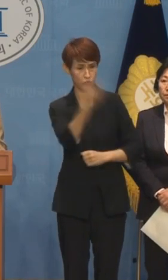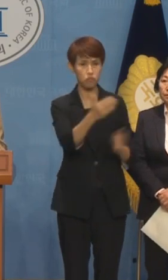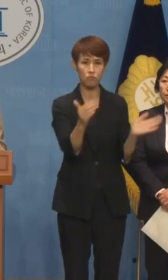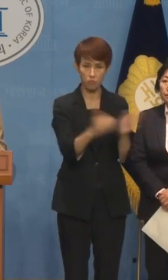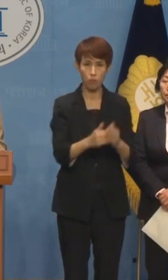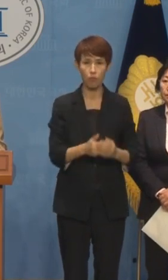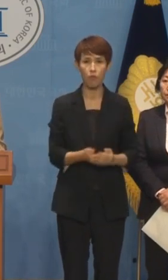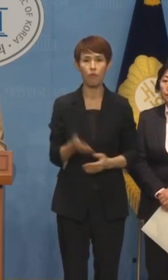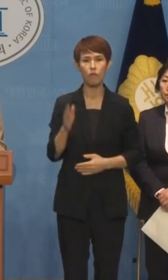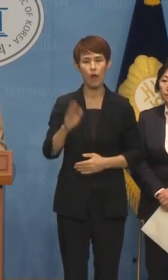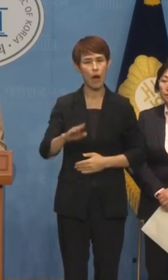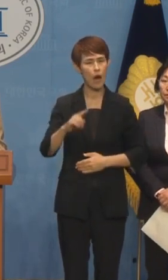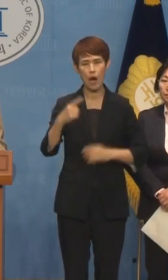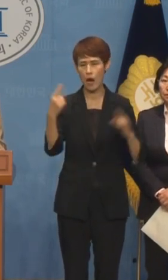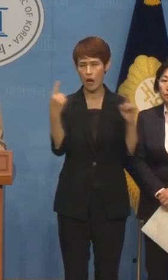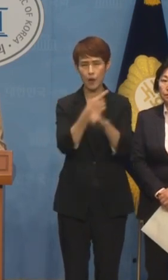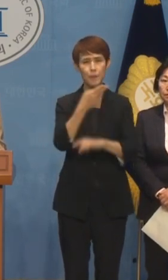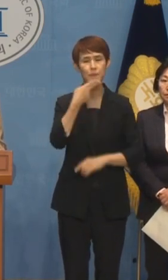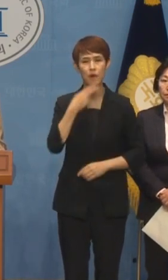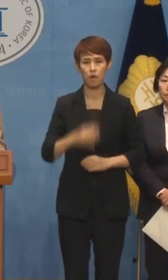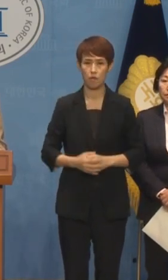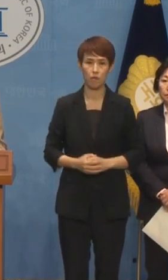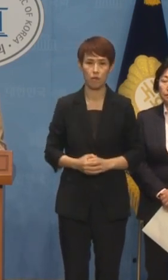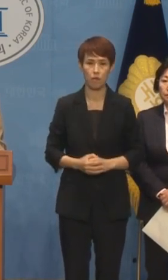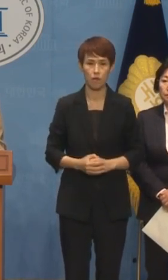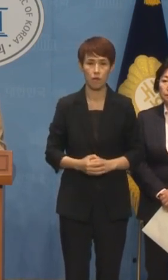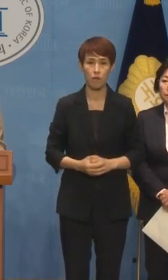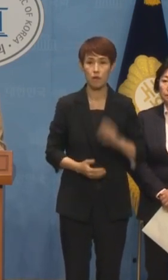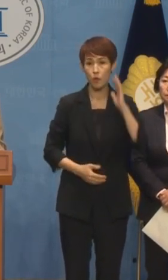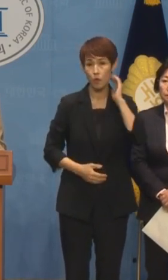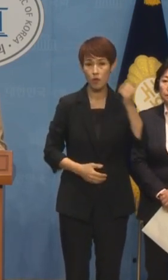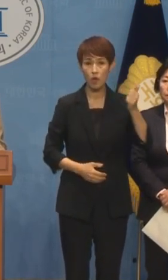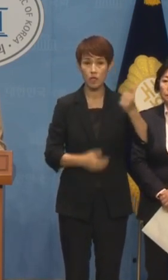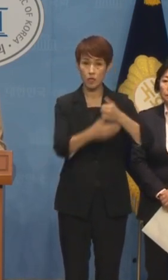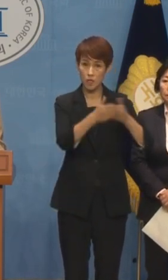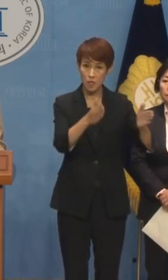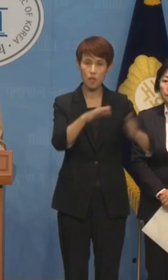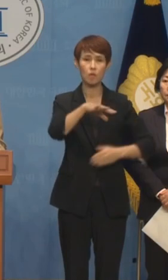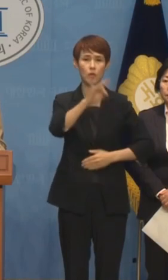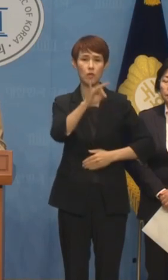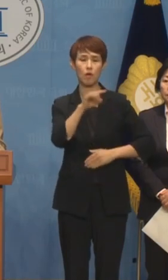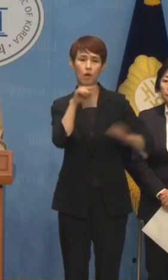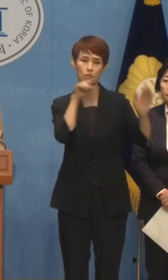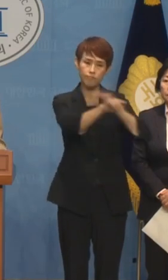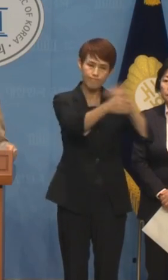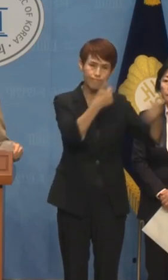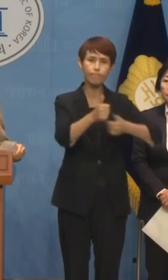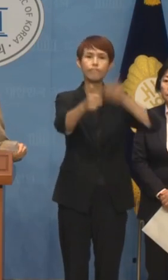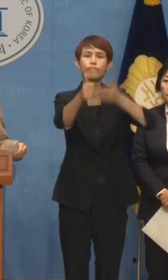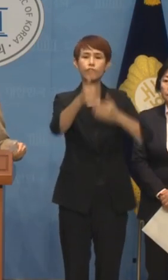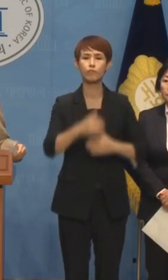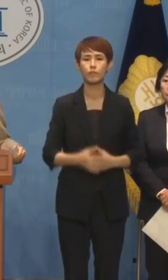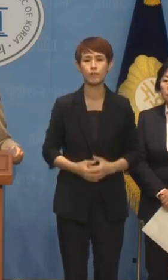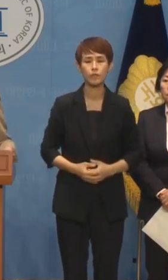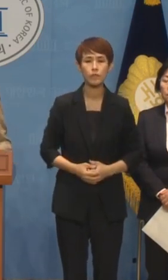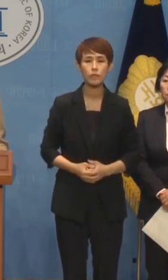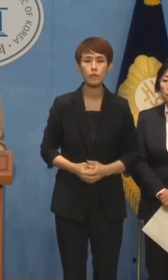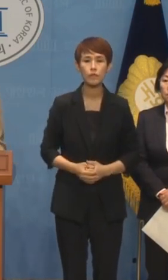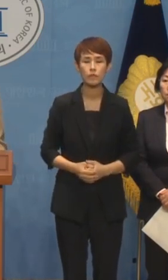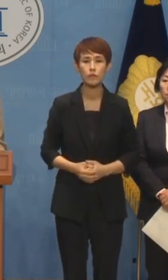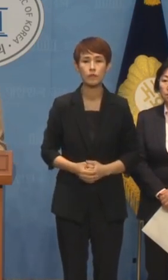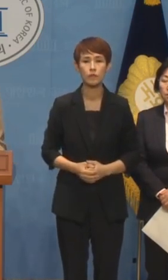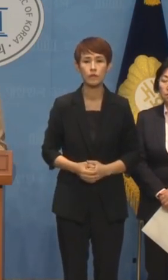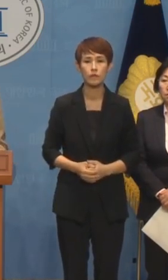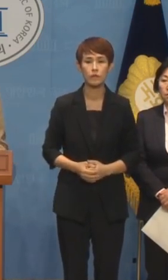불구하고 하나도 달라진 것이 없는 것 같습니다. 대통령실부터 압수수색할 것을 다시 한번 요구드립니다. 자, 그럼